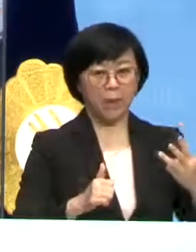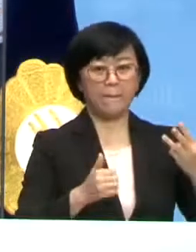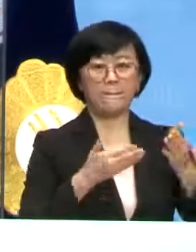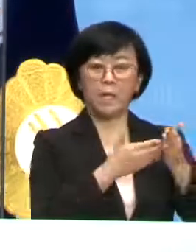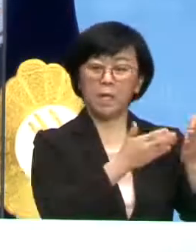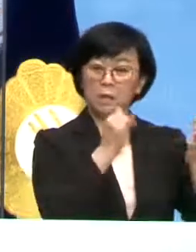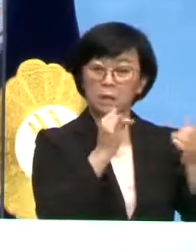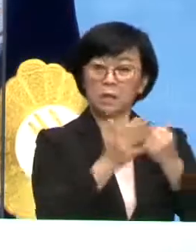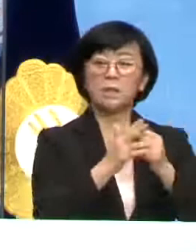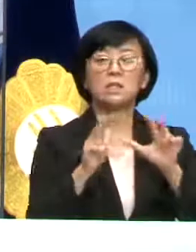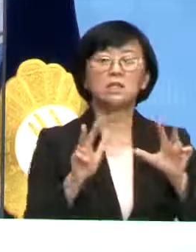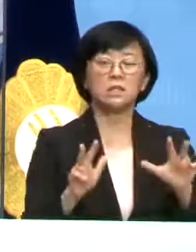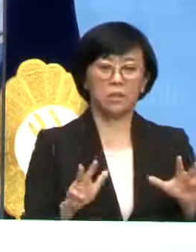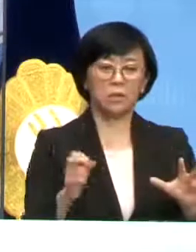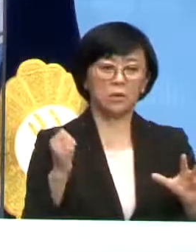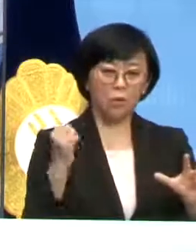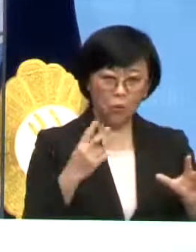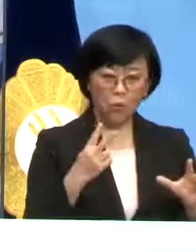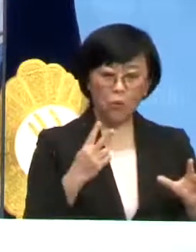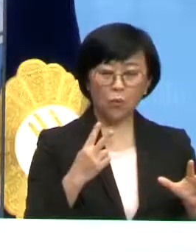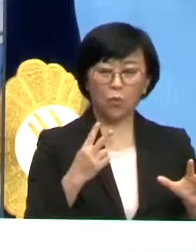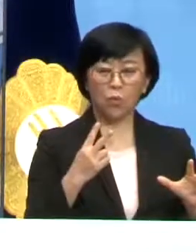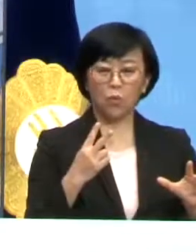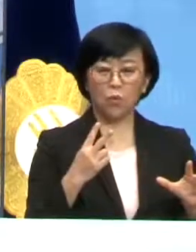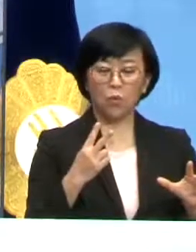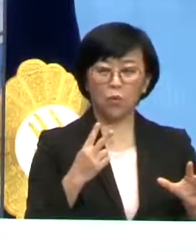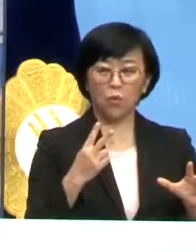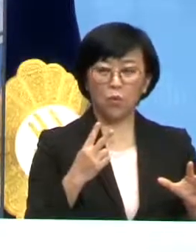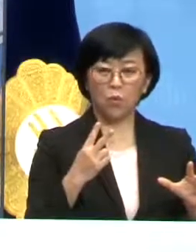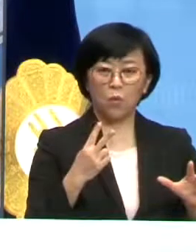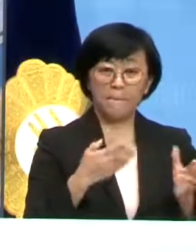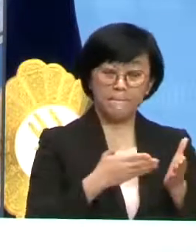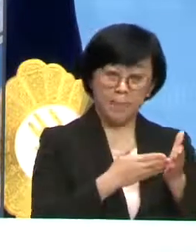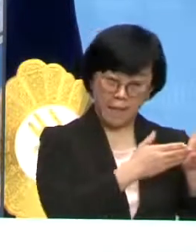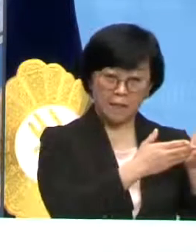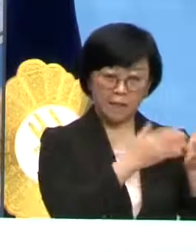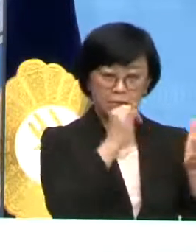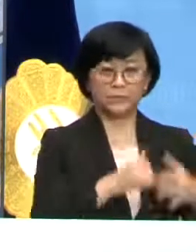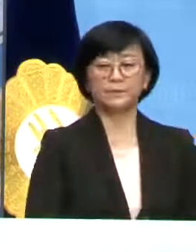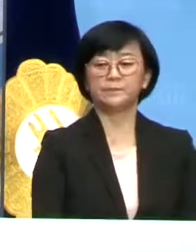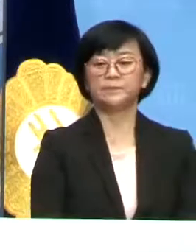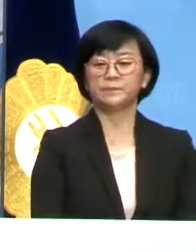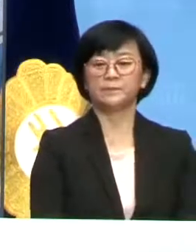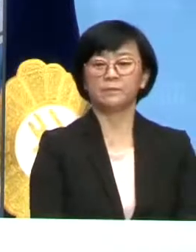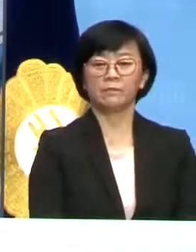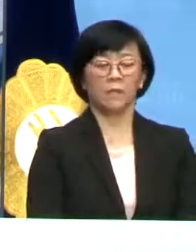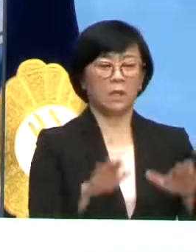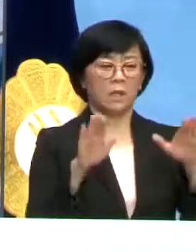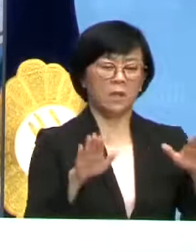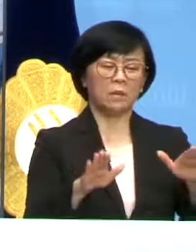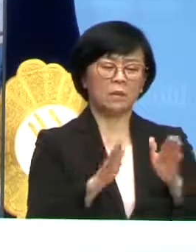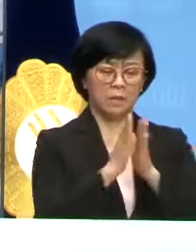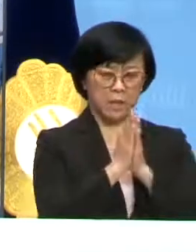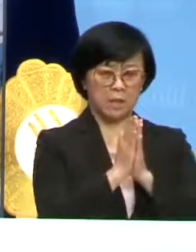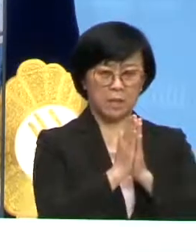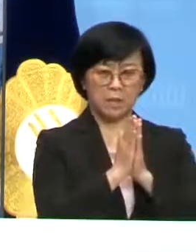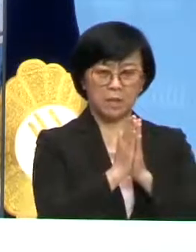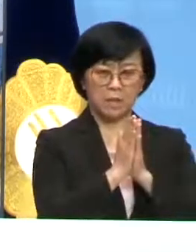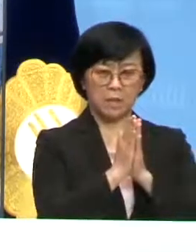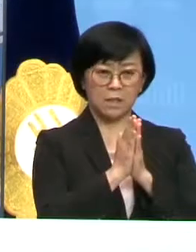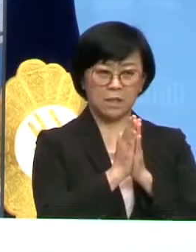했는데 이제서야 또다시 이제 새끼 또 발휘를 하게 되었습니다 요번에는 제발